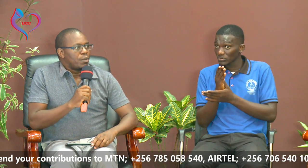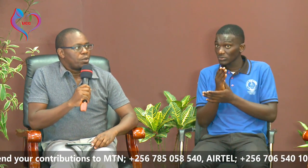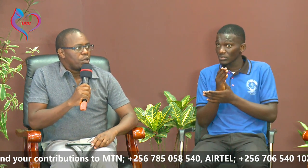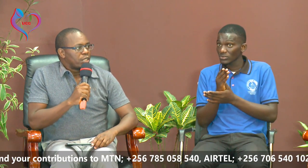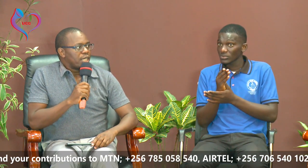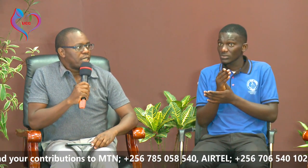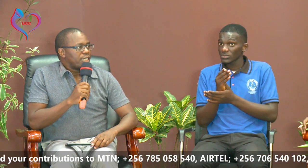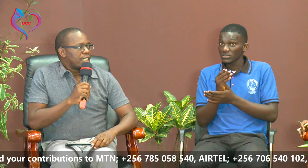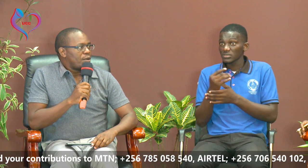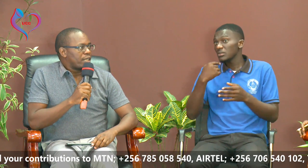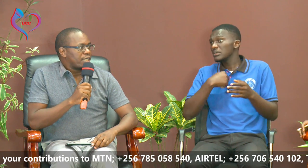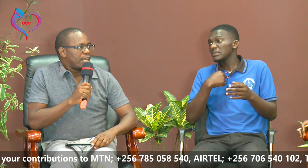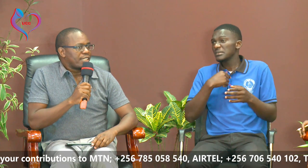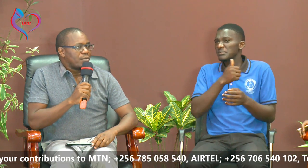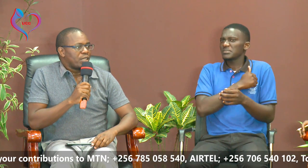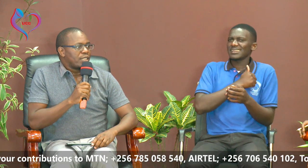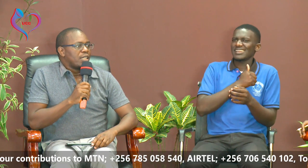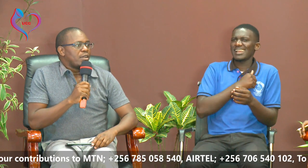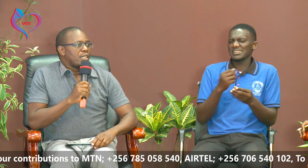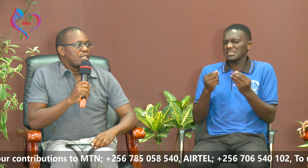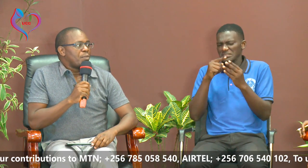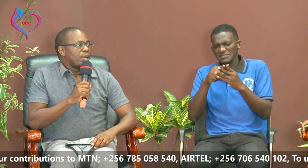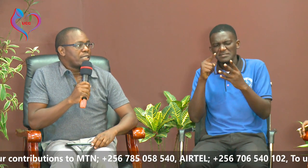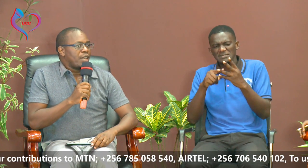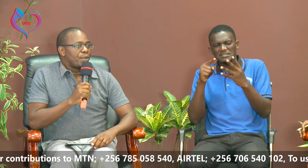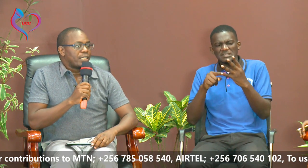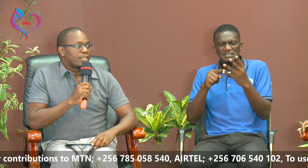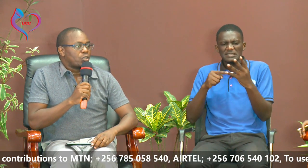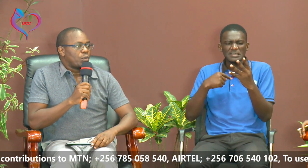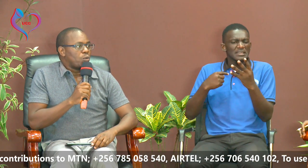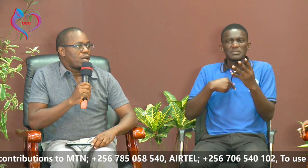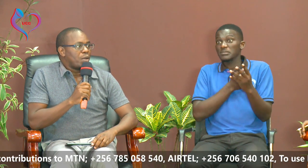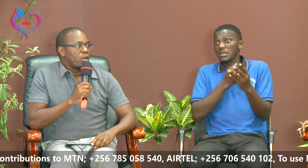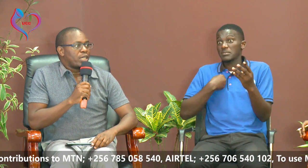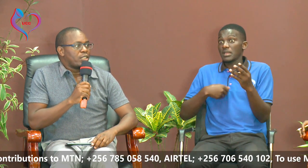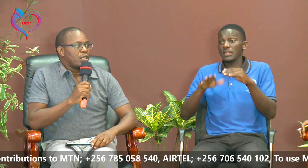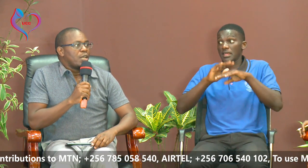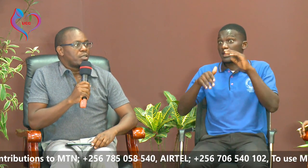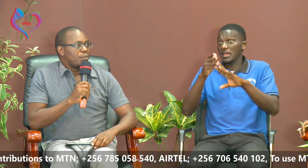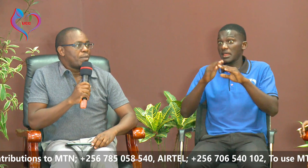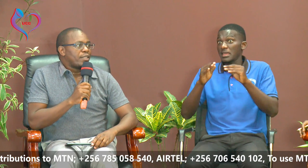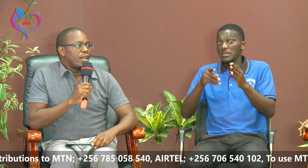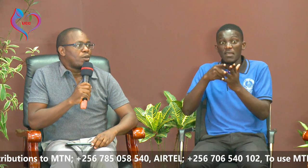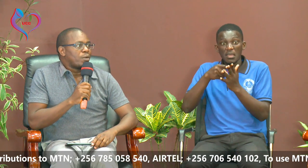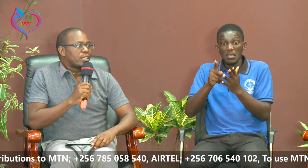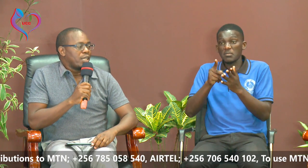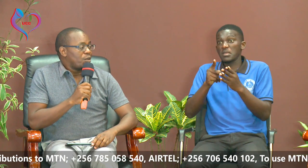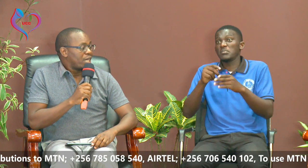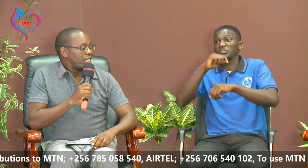bino. Senga tiyali senga wange senganze ndi mugezi. Abanyize mama wange tiyampira sasoma kubanga mama wange stepmother yankola bwati. Oya